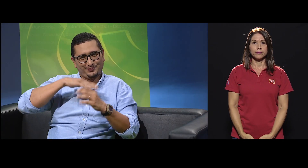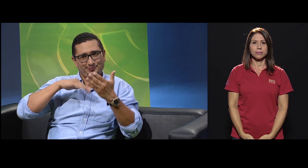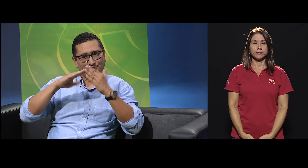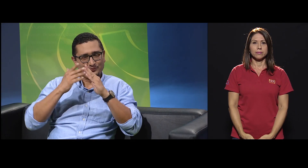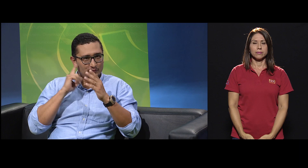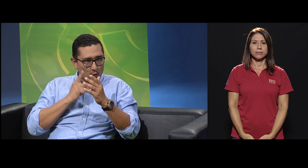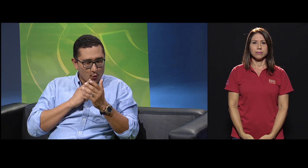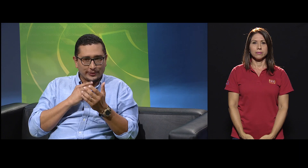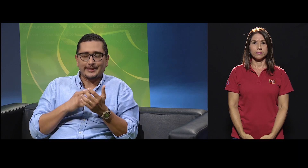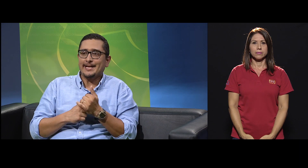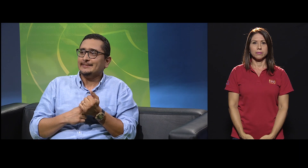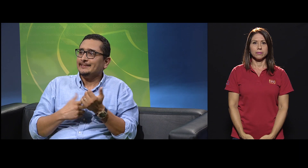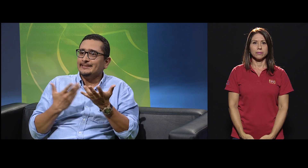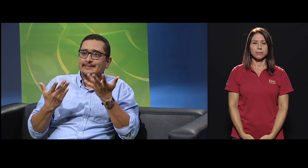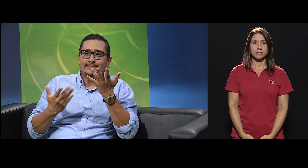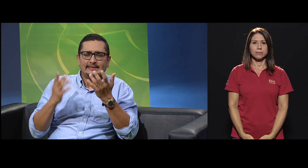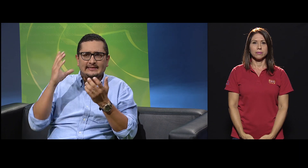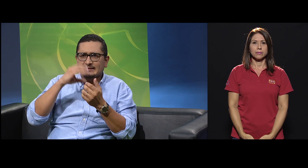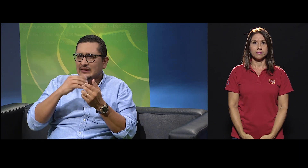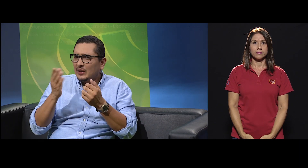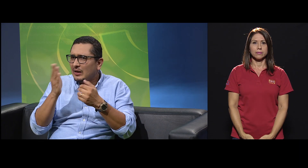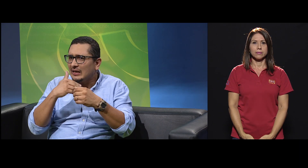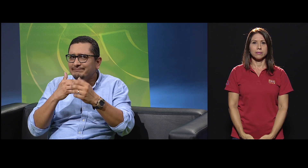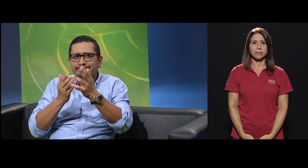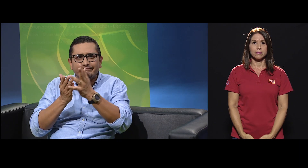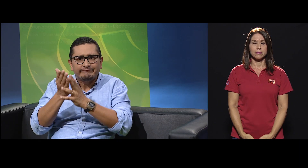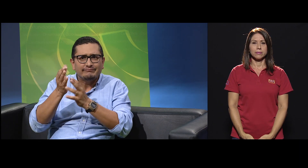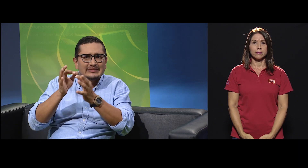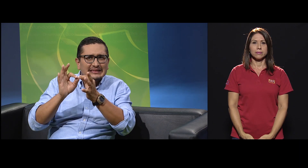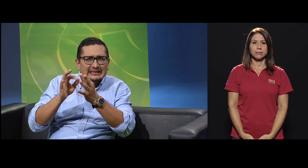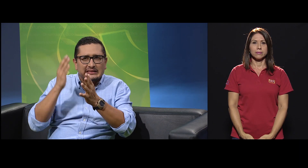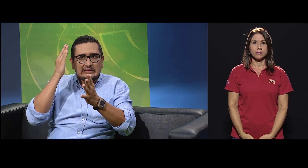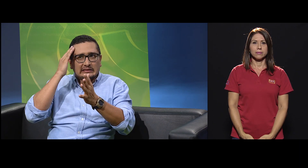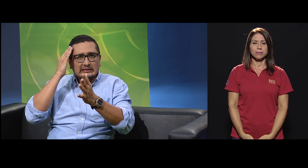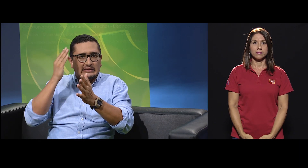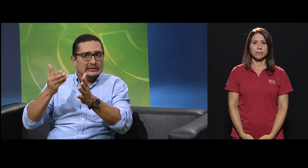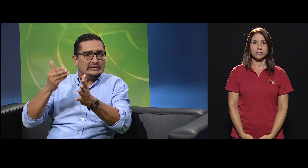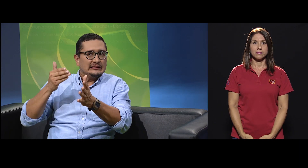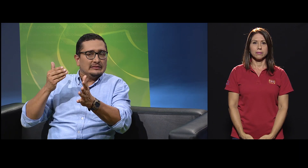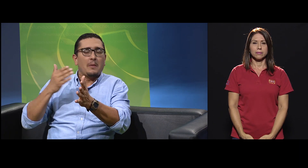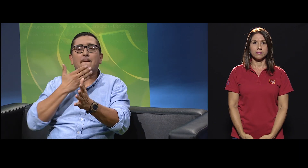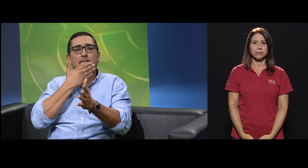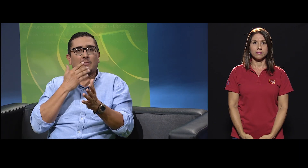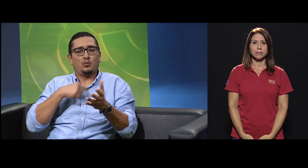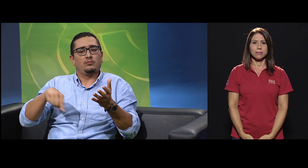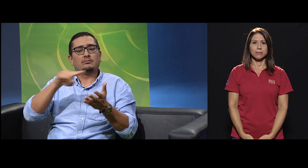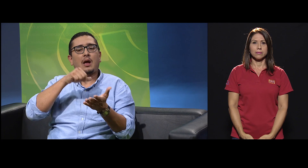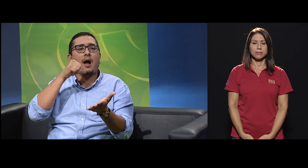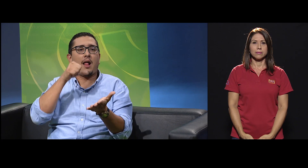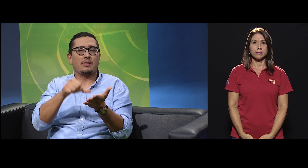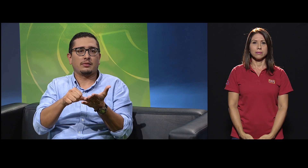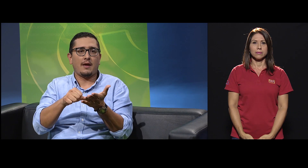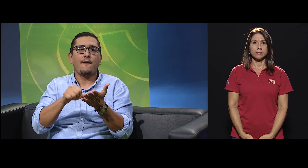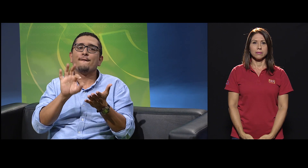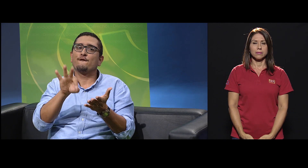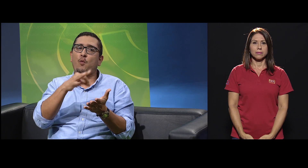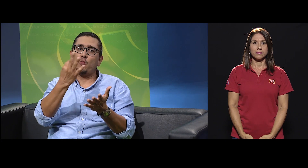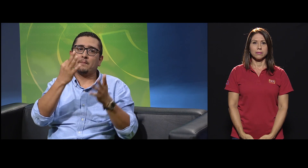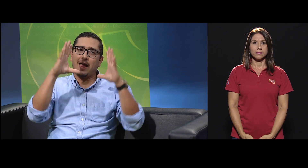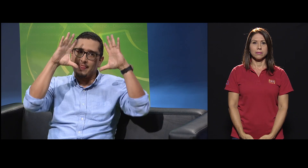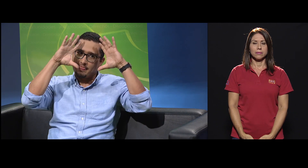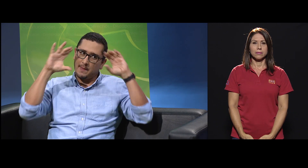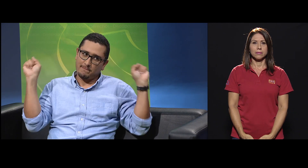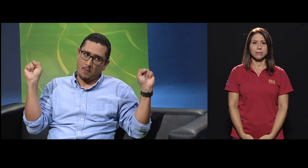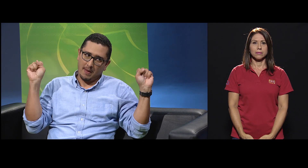Bueno, lo primero que hicimos nosotros como comunidad sorda es que al ver que no existe el acceso,